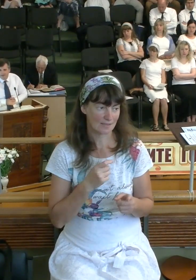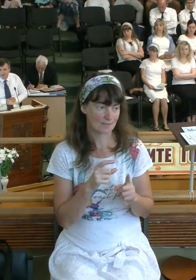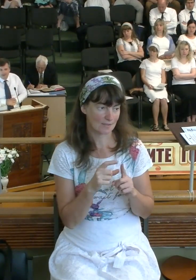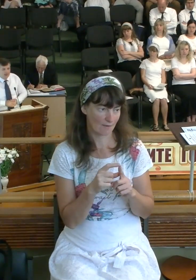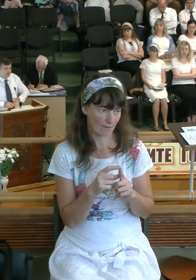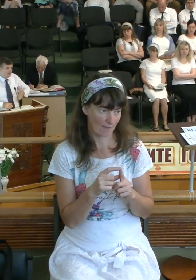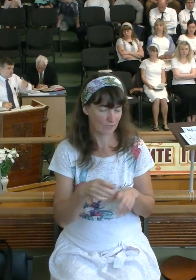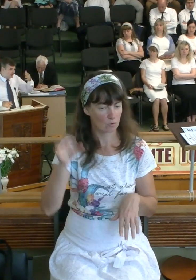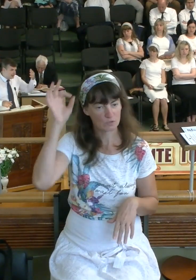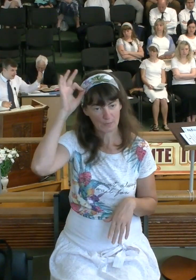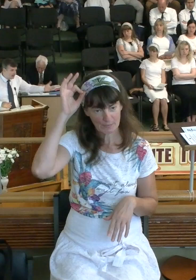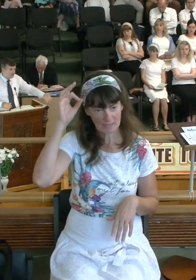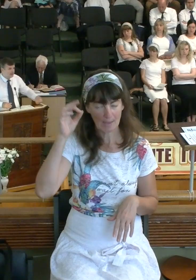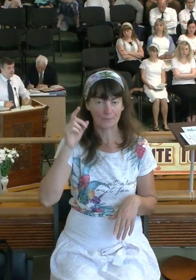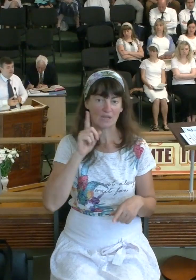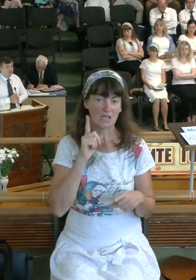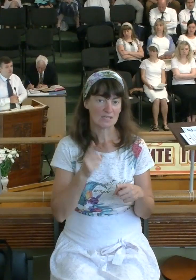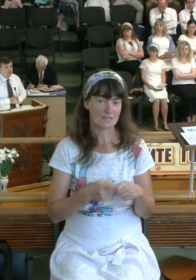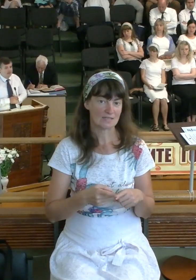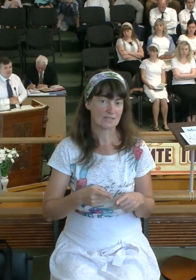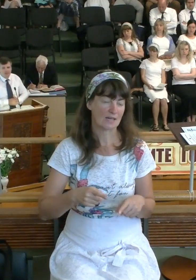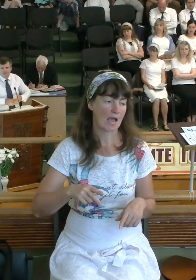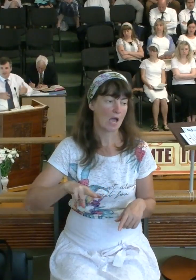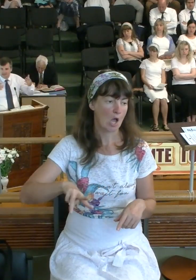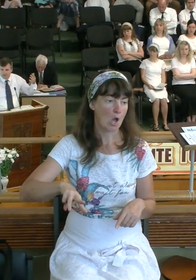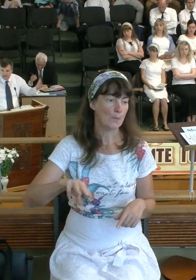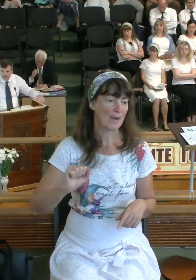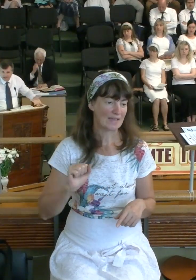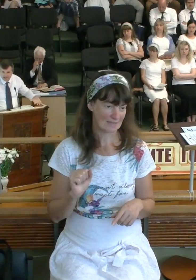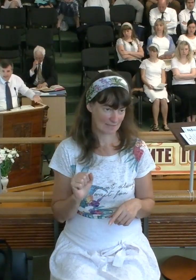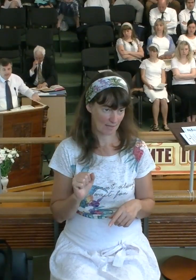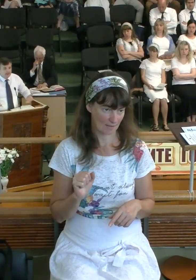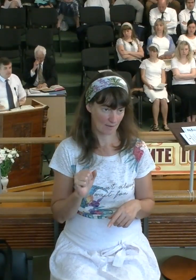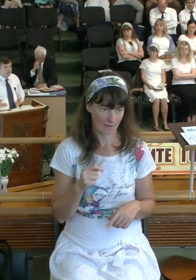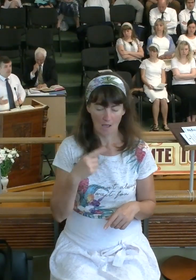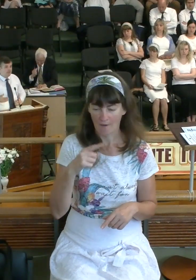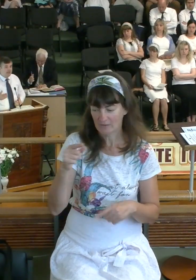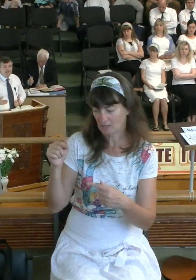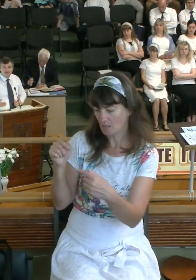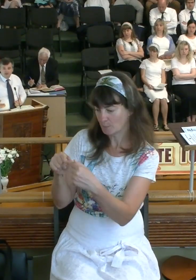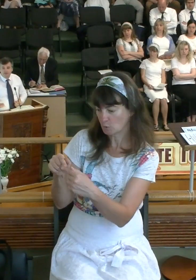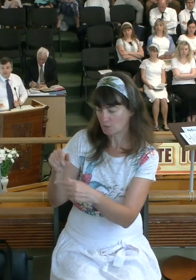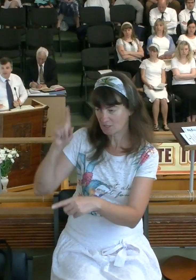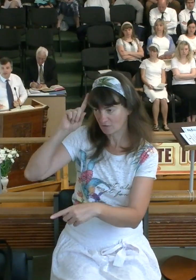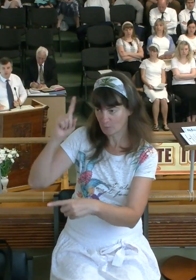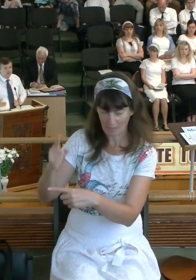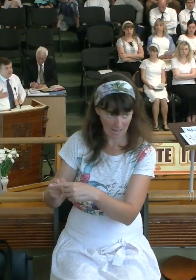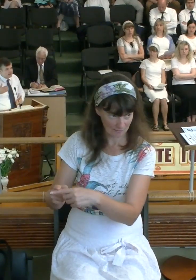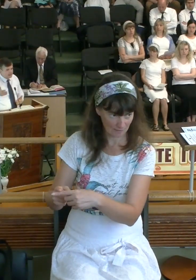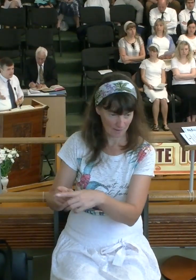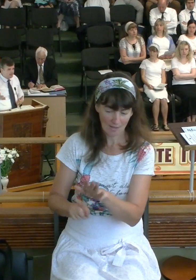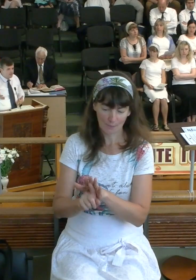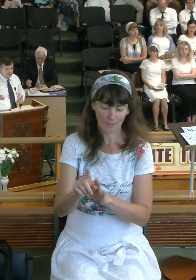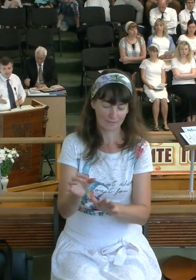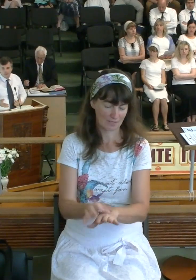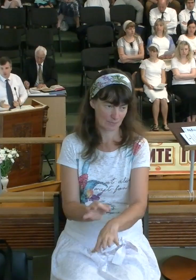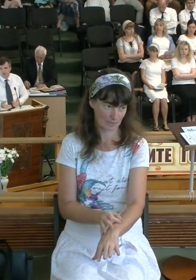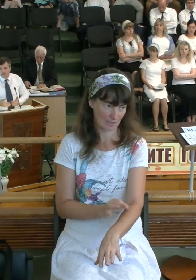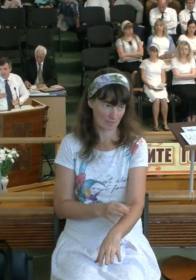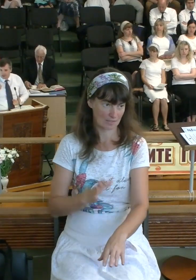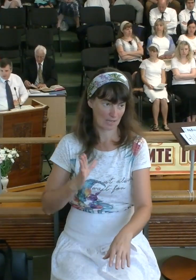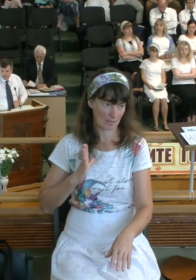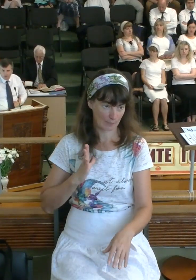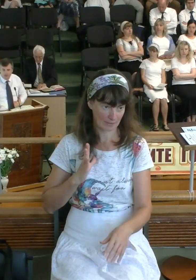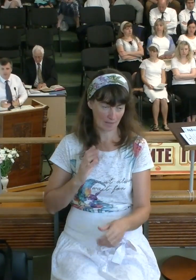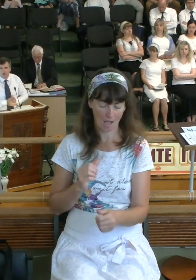Моисея, когда она начала наговаривать на своего брата, появилась проказа, и было повеление вывести ее из стана. Или мы